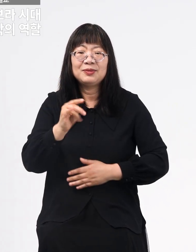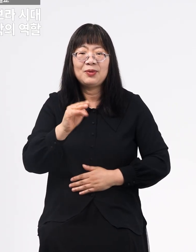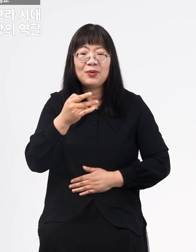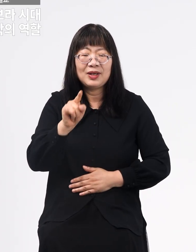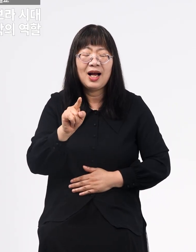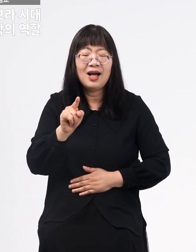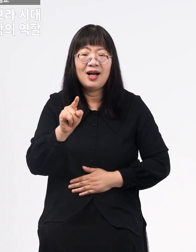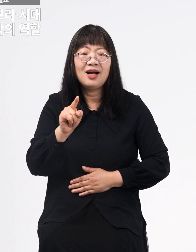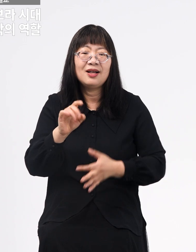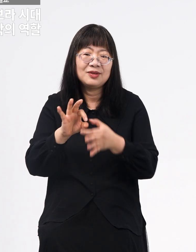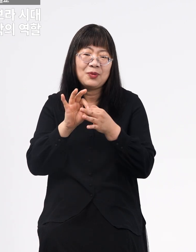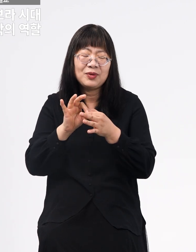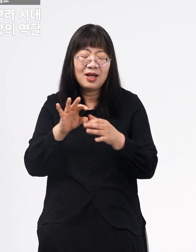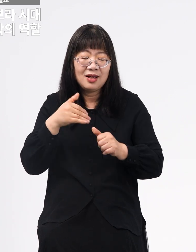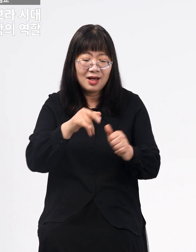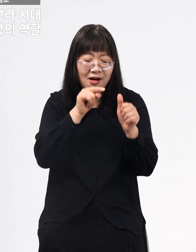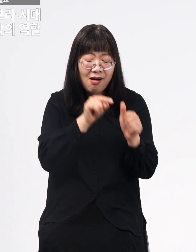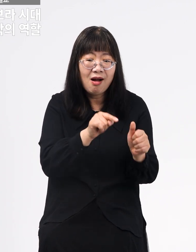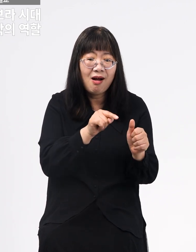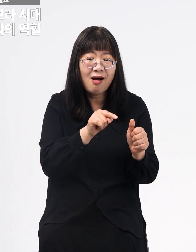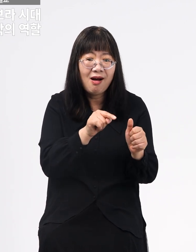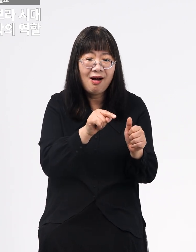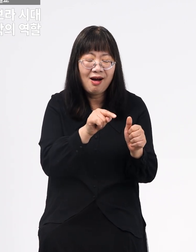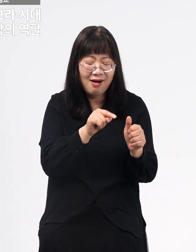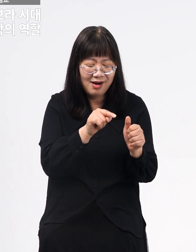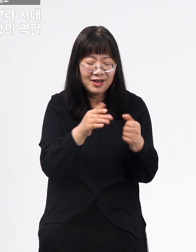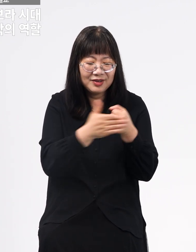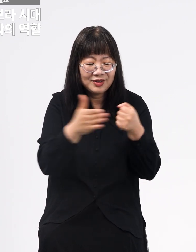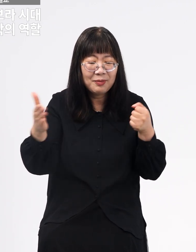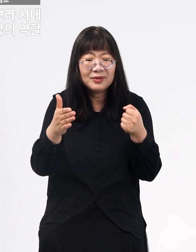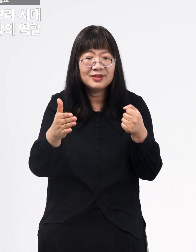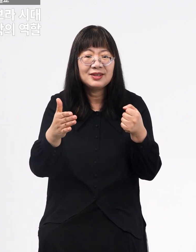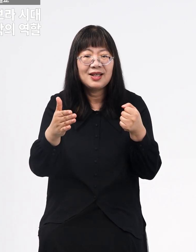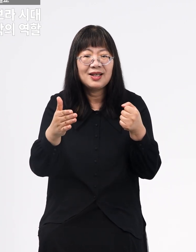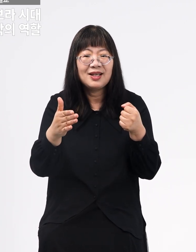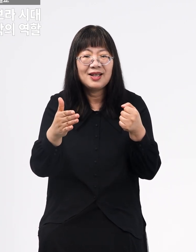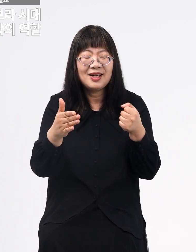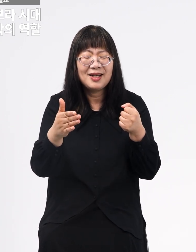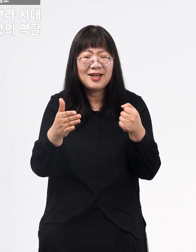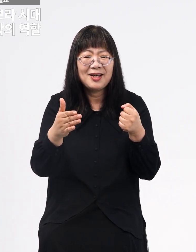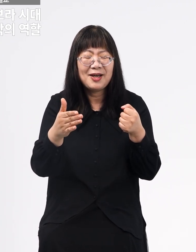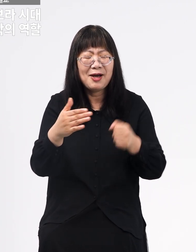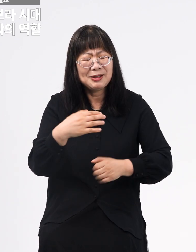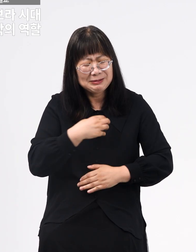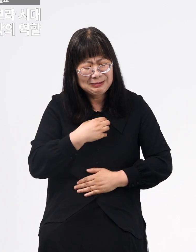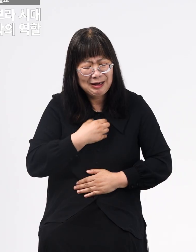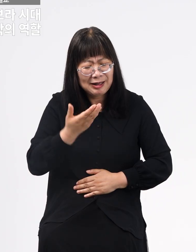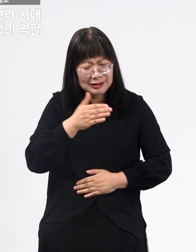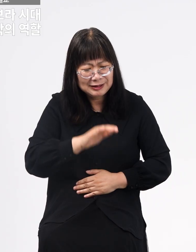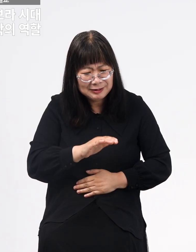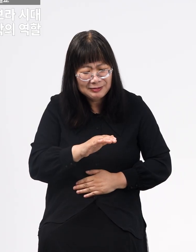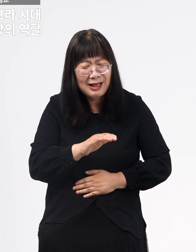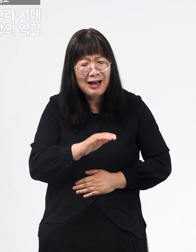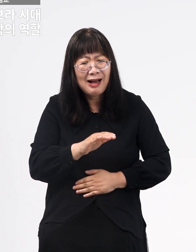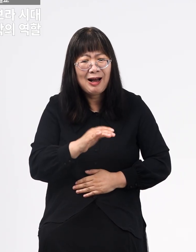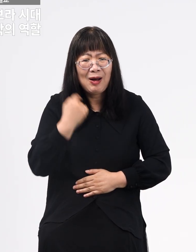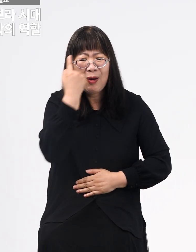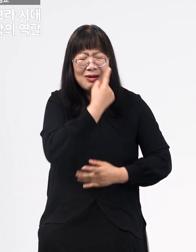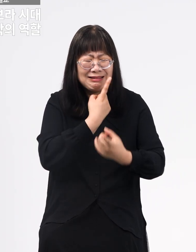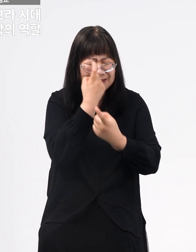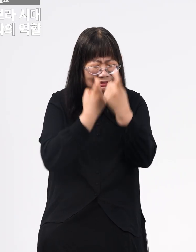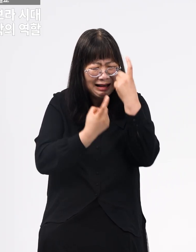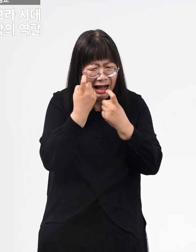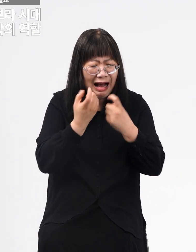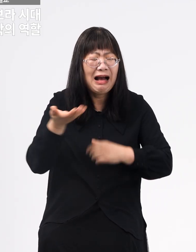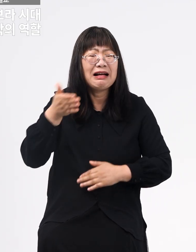통해 가라고 명하신 길이기에 찔끔찔끔 거리면서 얼굴은 오만